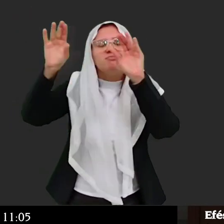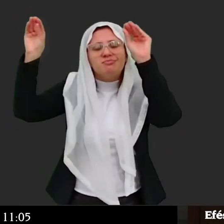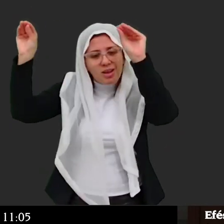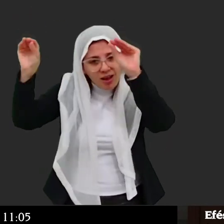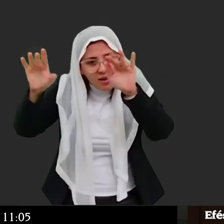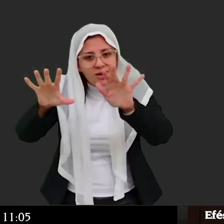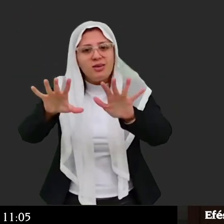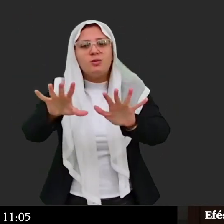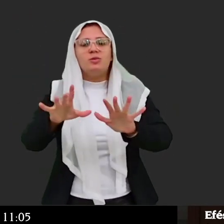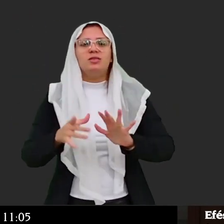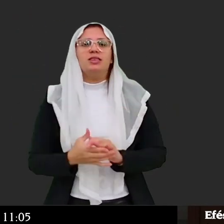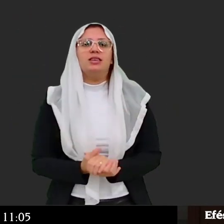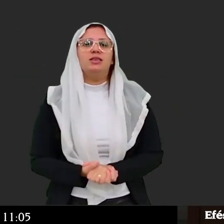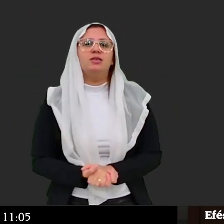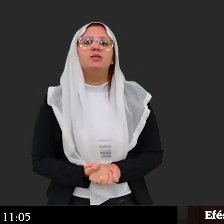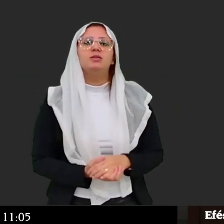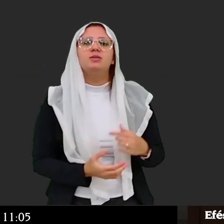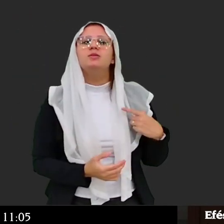ele.